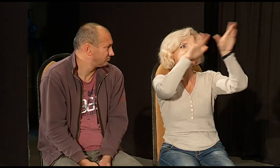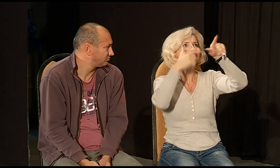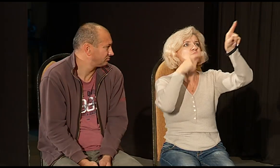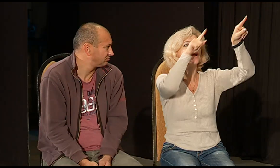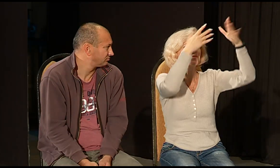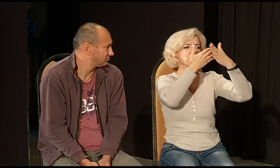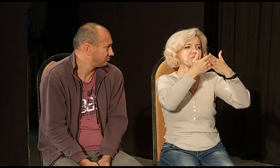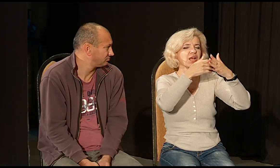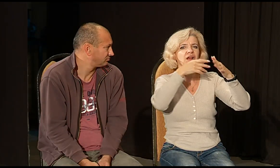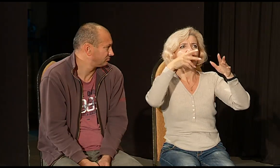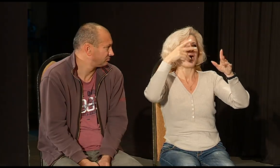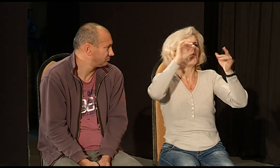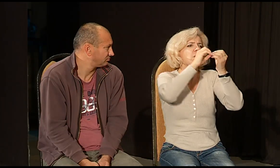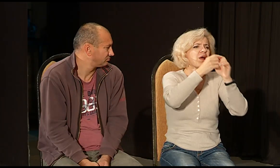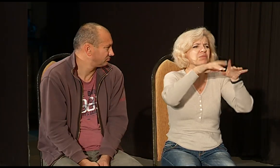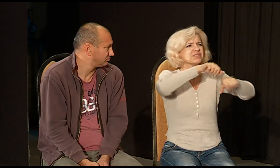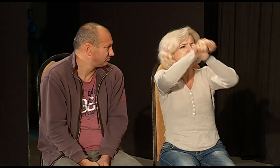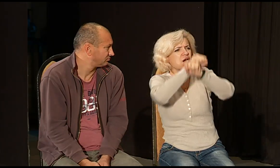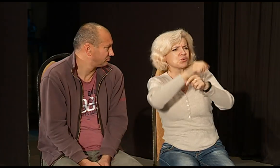înlocuiesc traducerea în limbajul mimico-gestular în